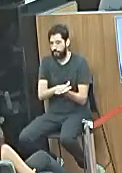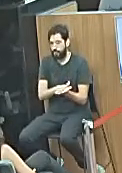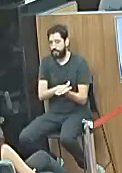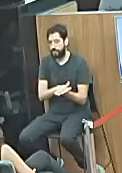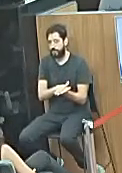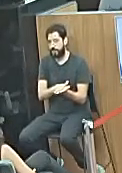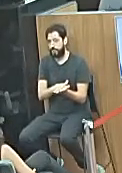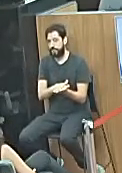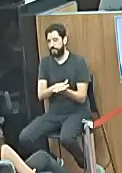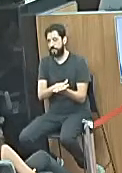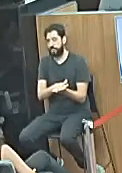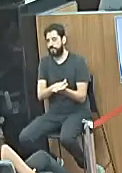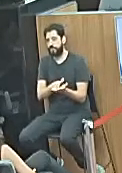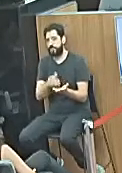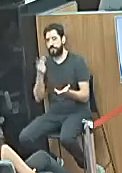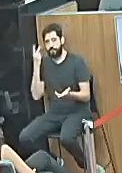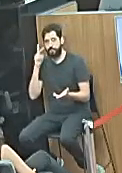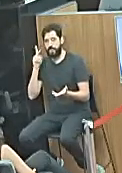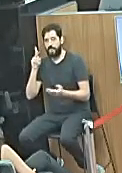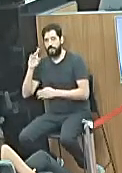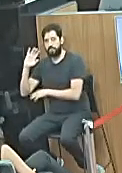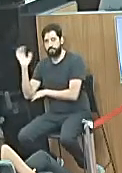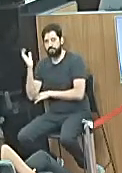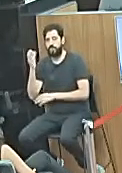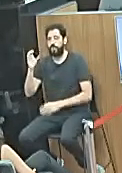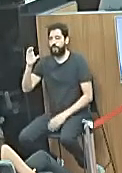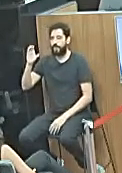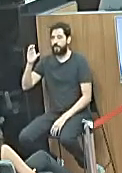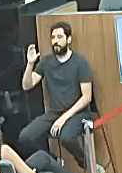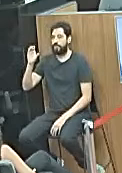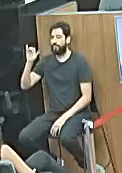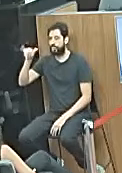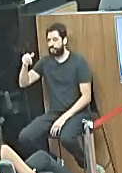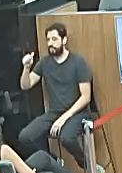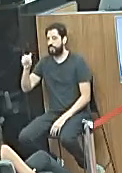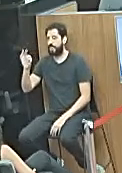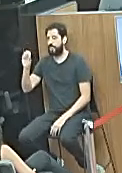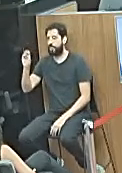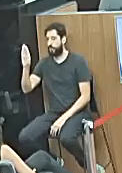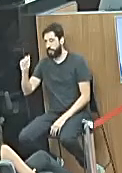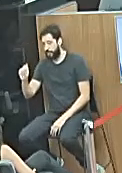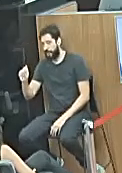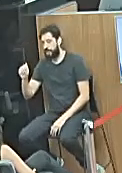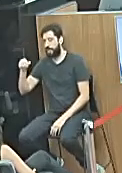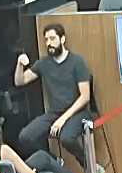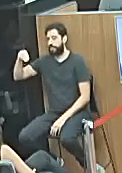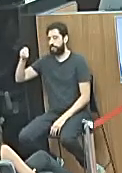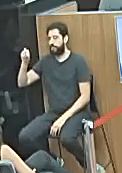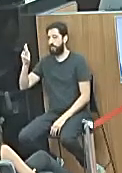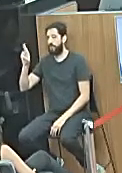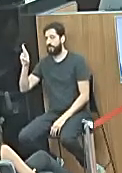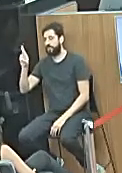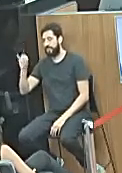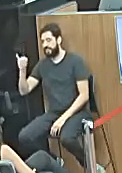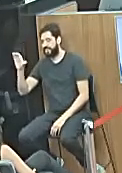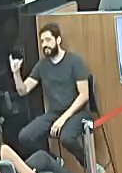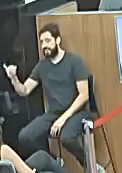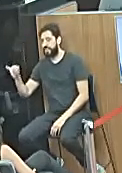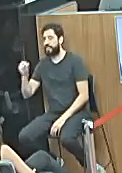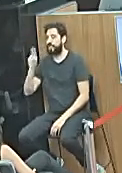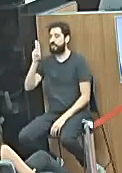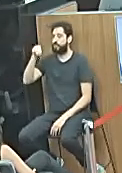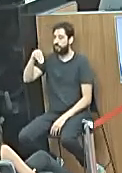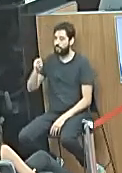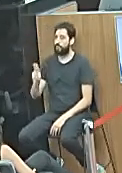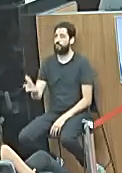o coquinho buriti mangaba jatobá e murici o globo dentre